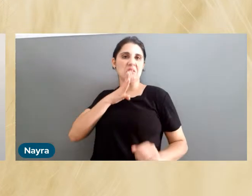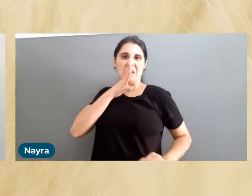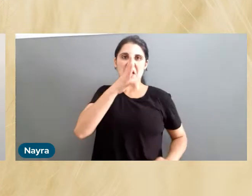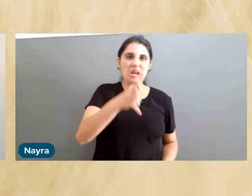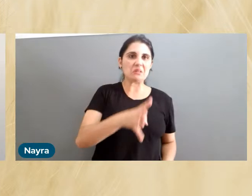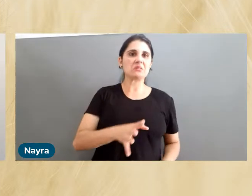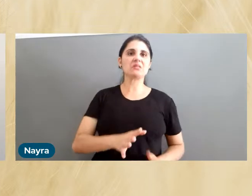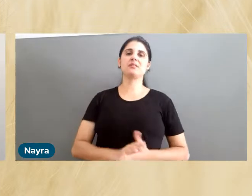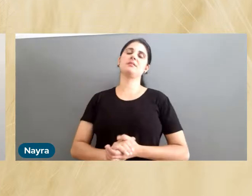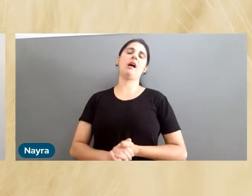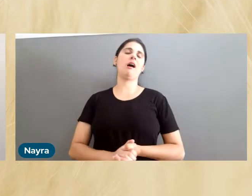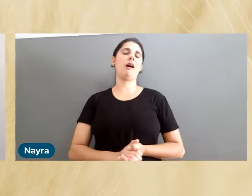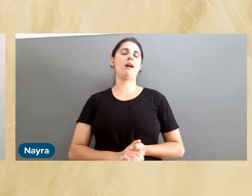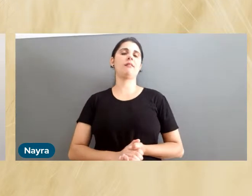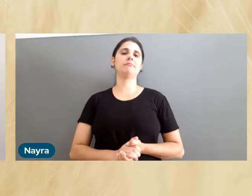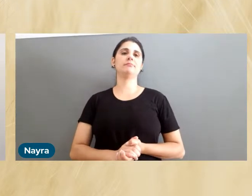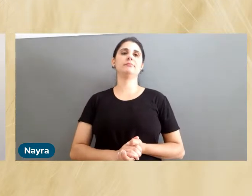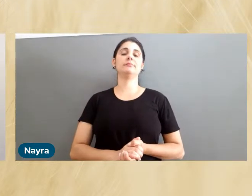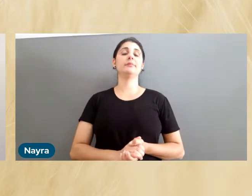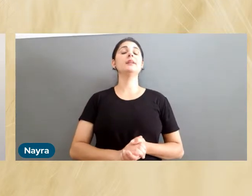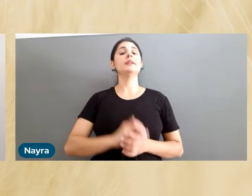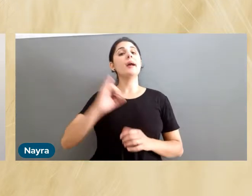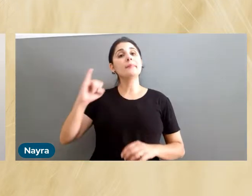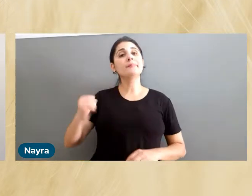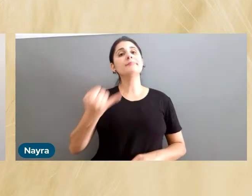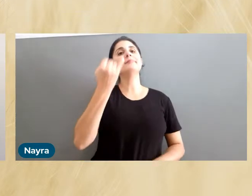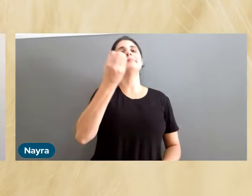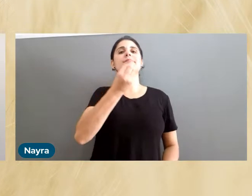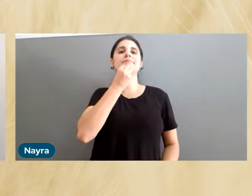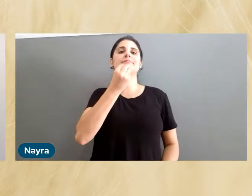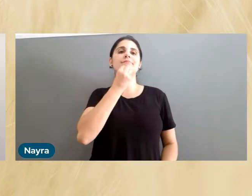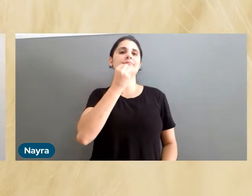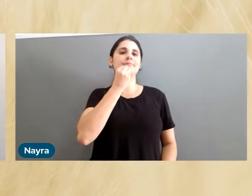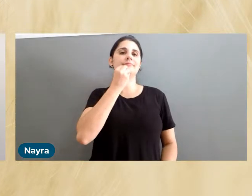não percamos a oportunidade das